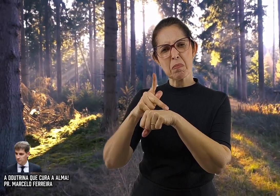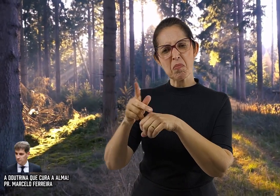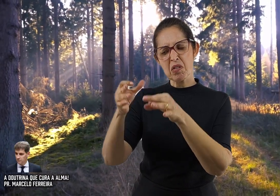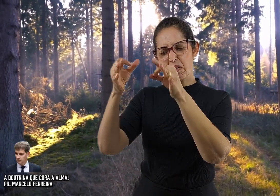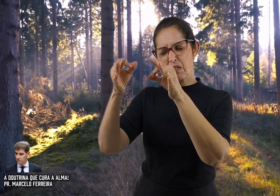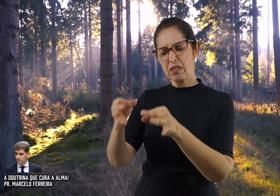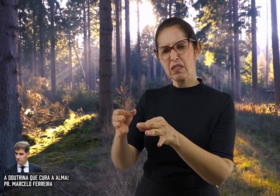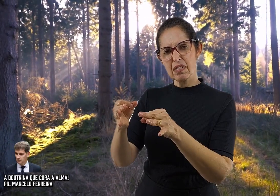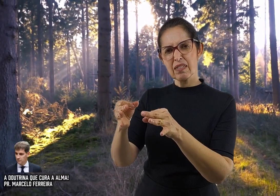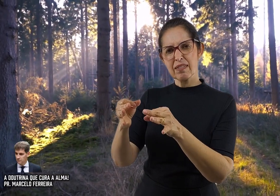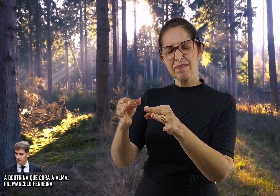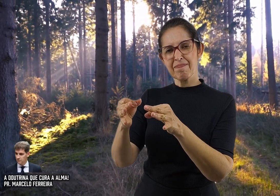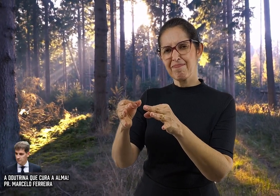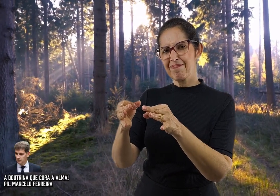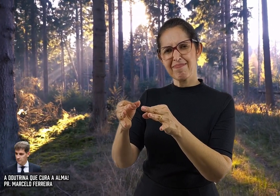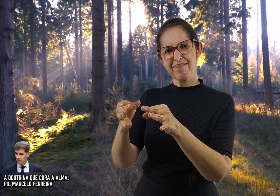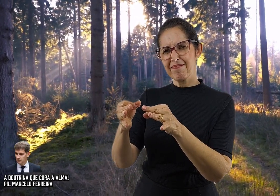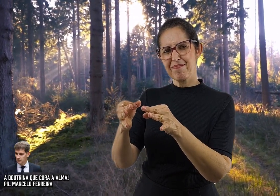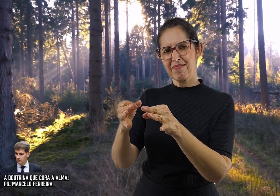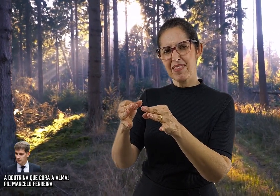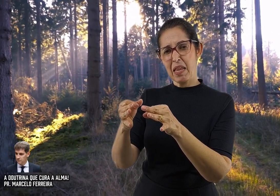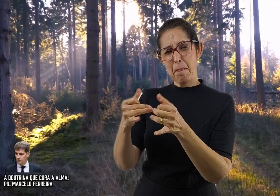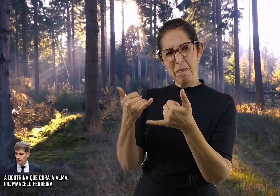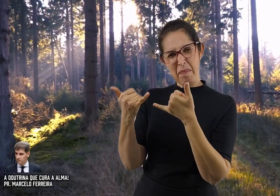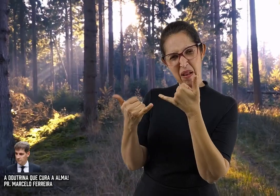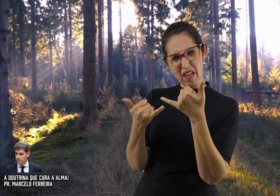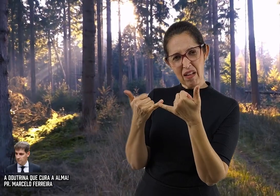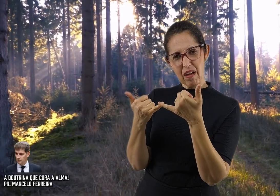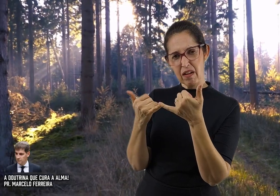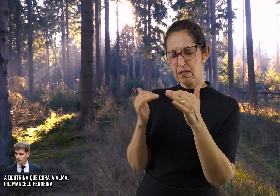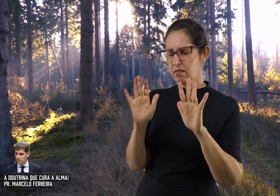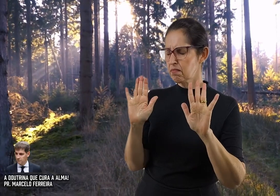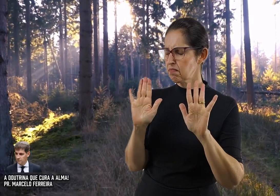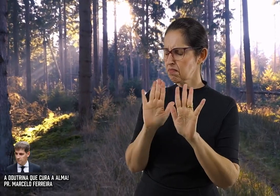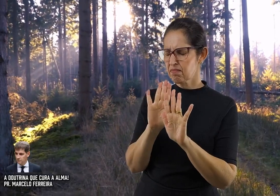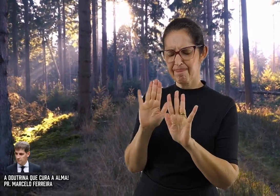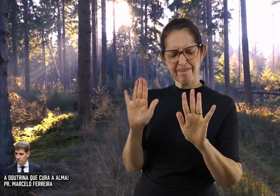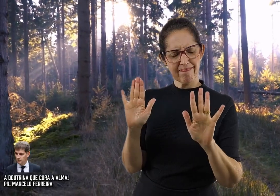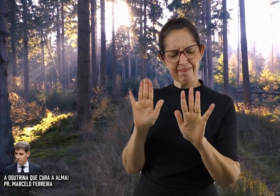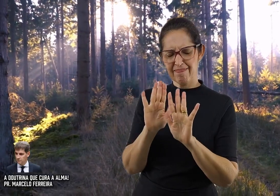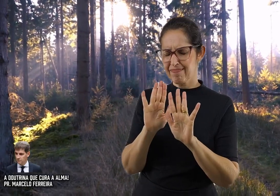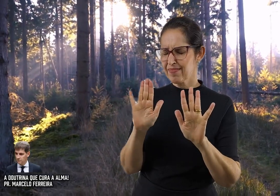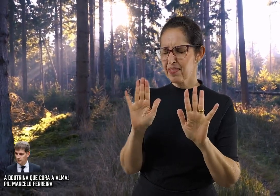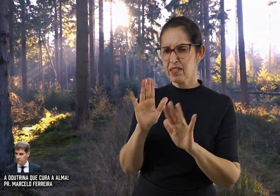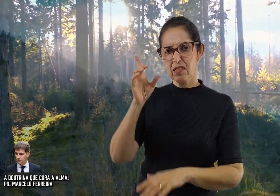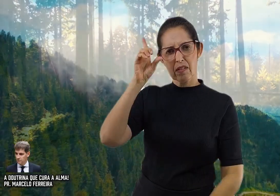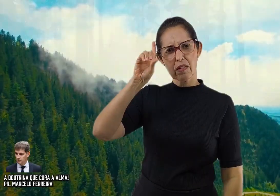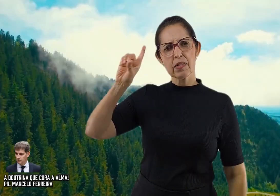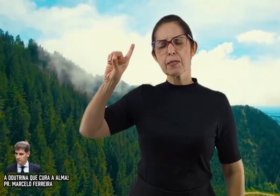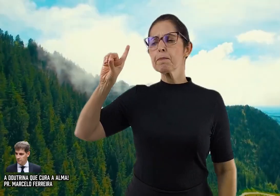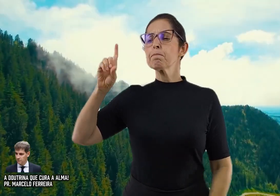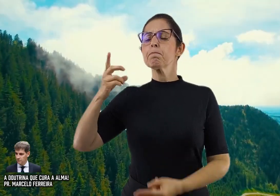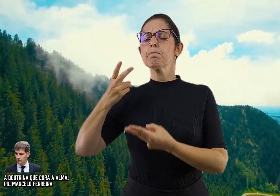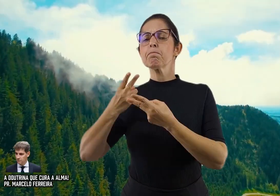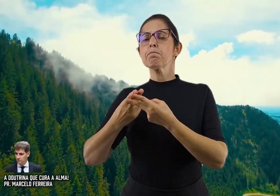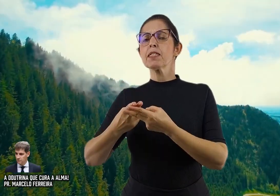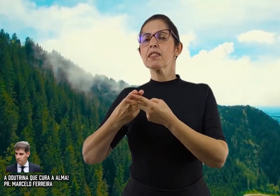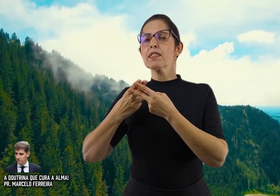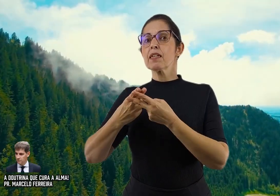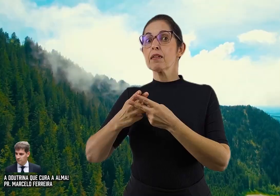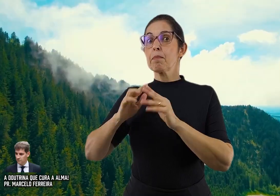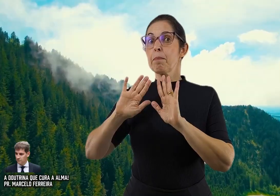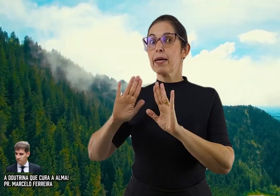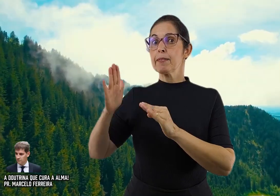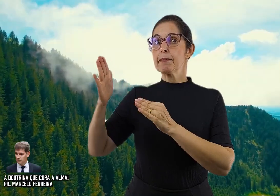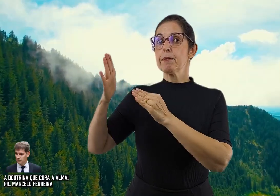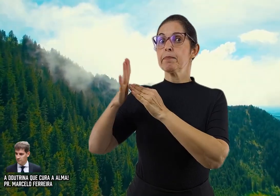Porque Deus é paciente. Mas Deus também tem limite. Ele falou com Noé: